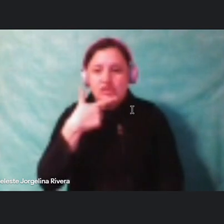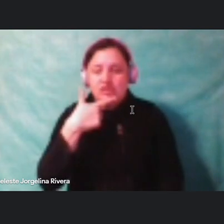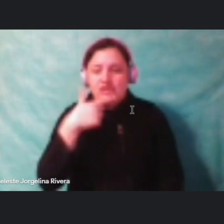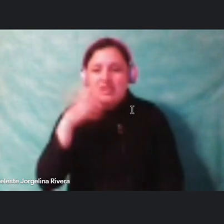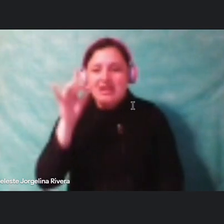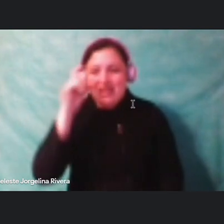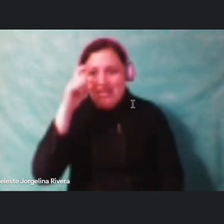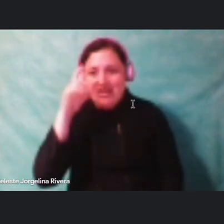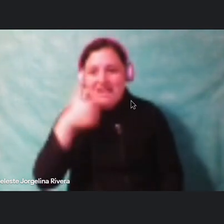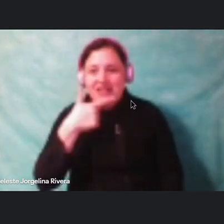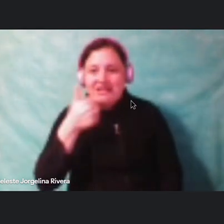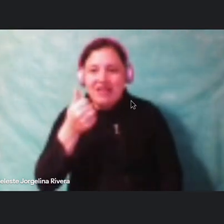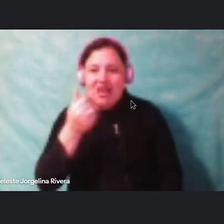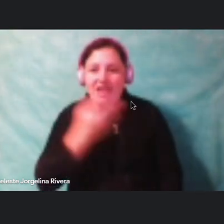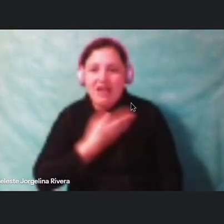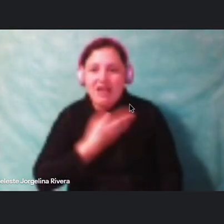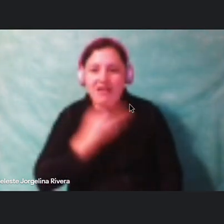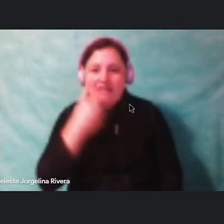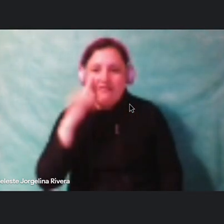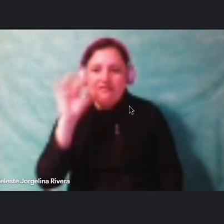cosas.